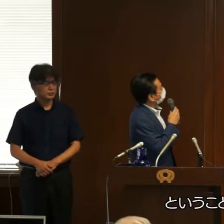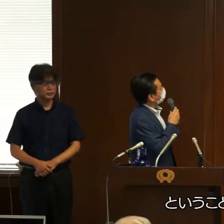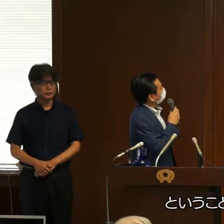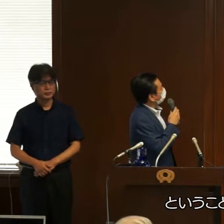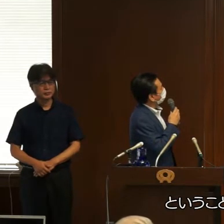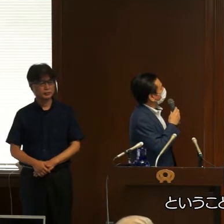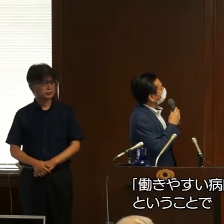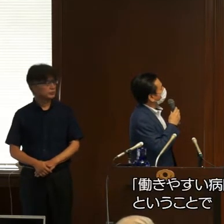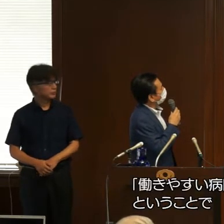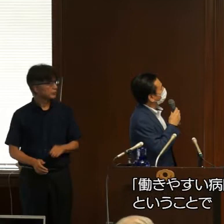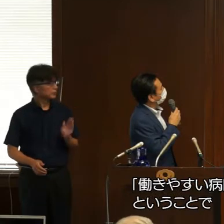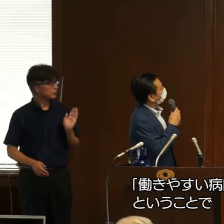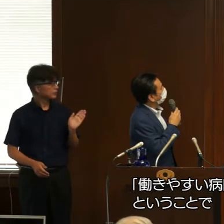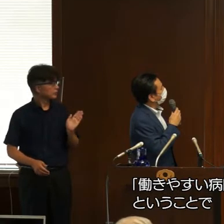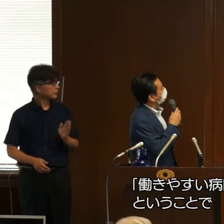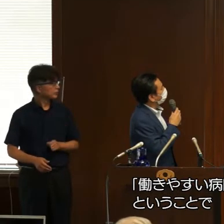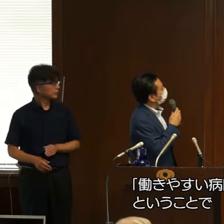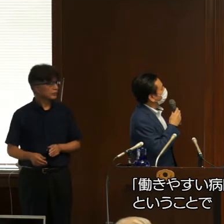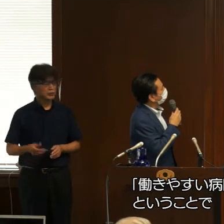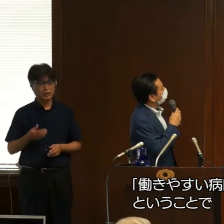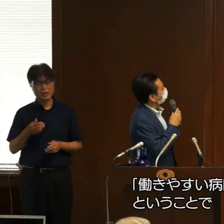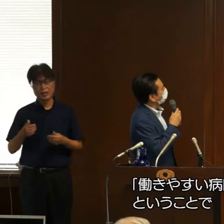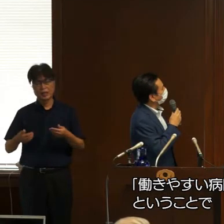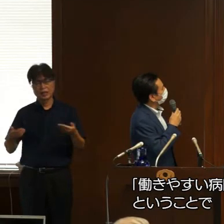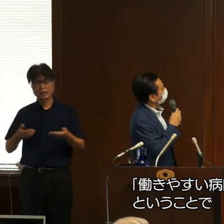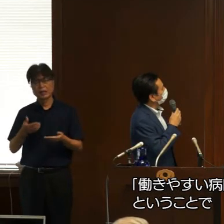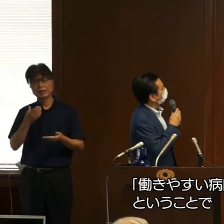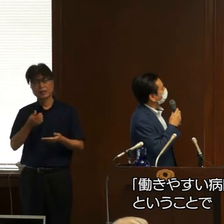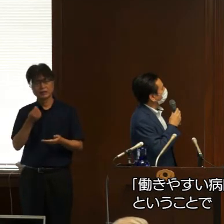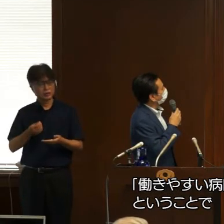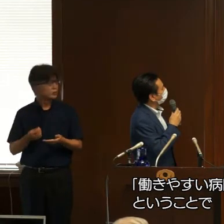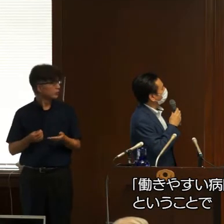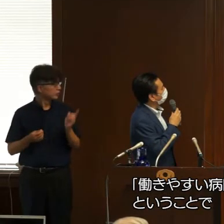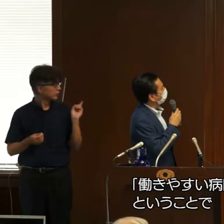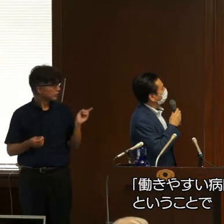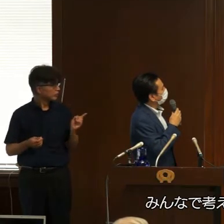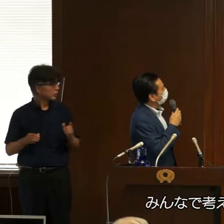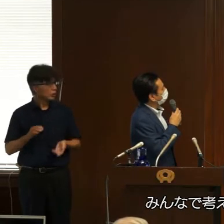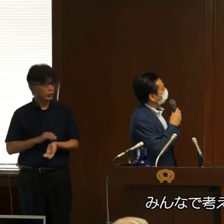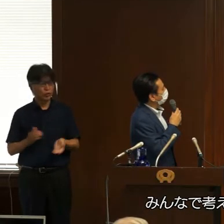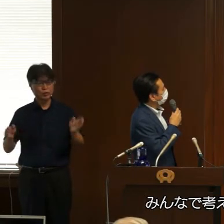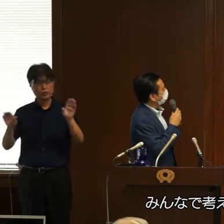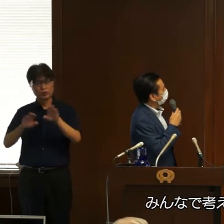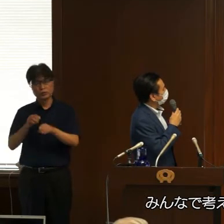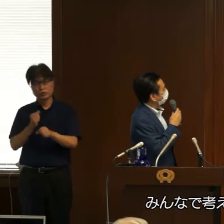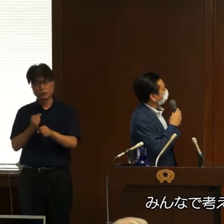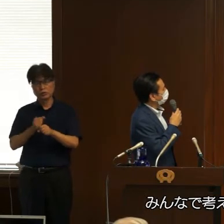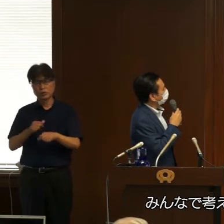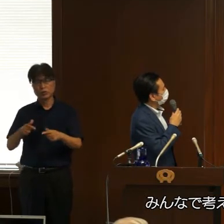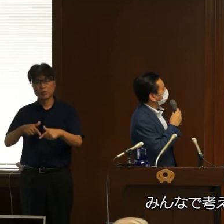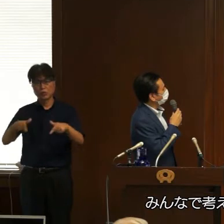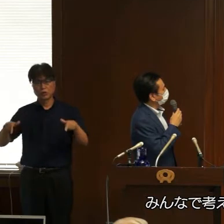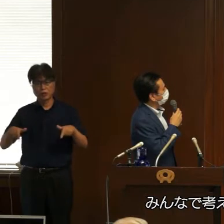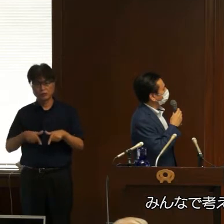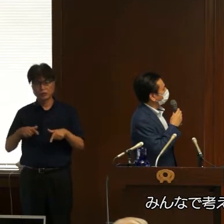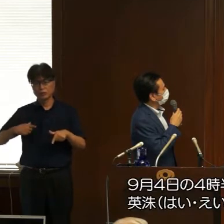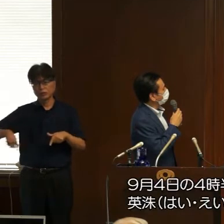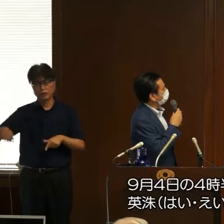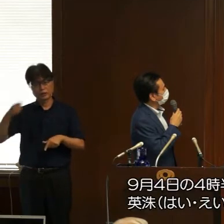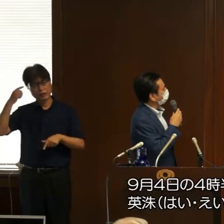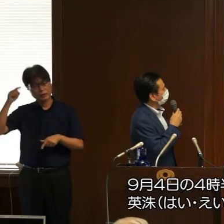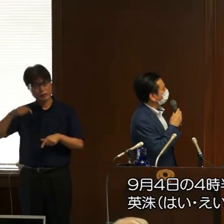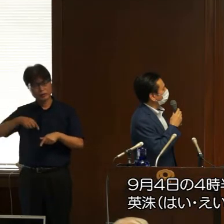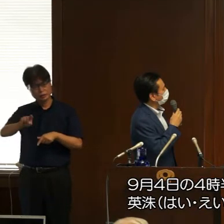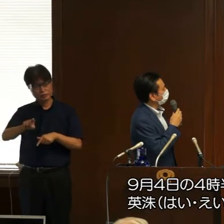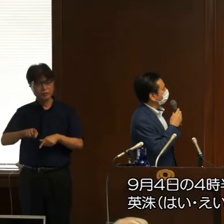ということでキックオフを働きやすい病院作ろうフォーラムということで、みんなで考えていくということで、9月